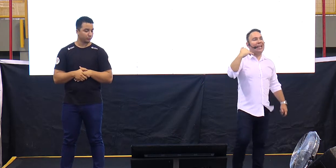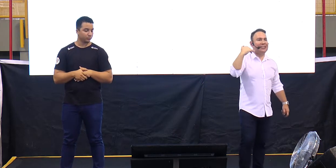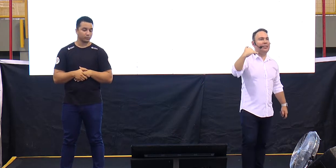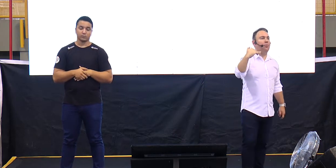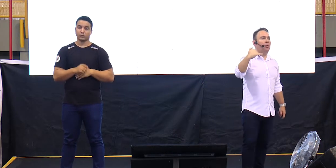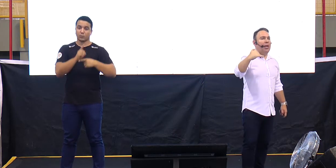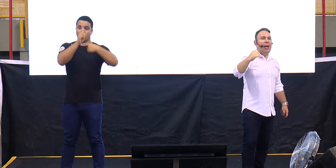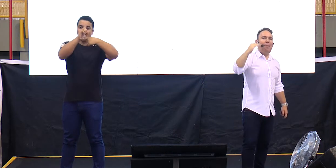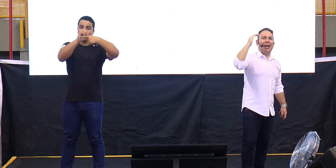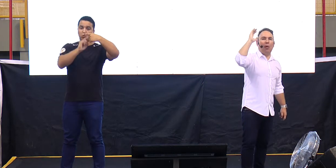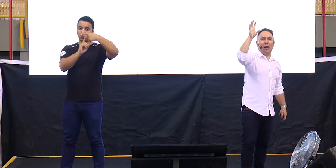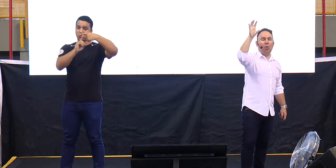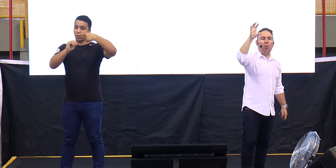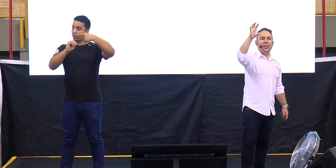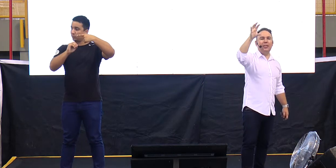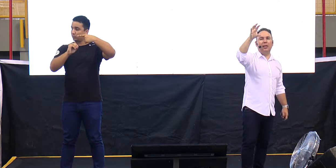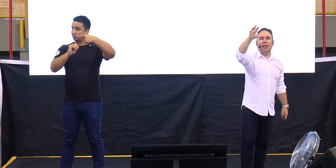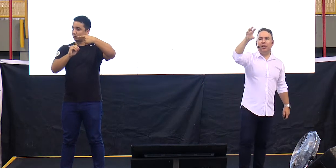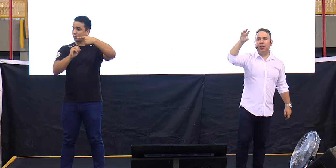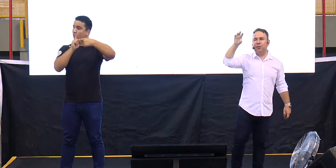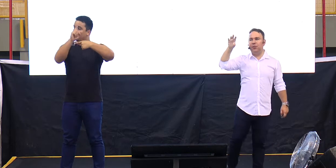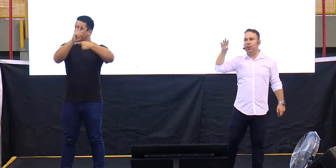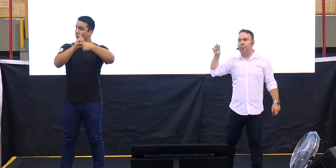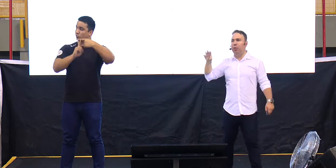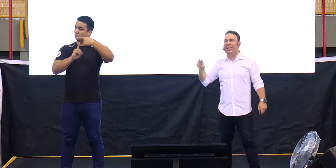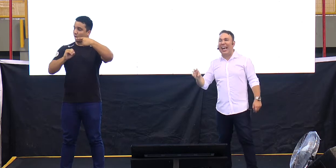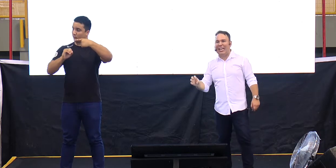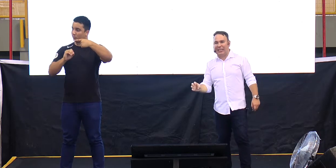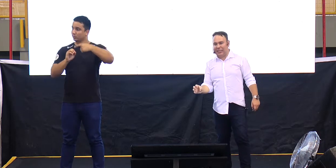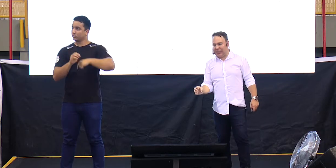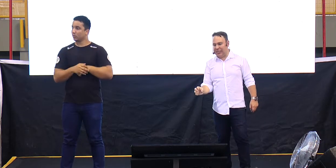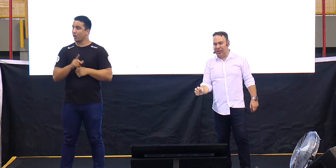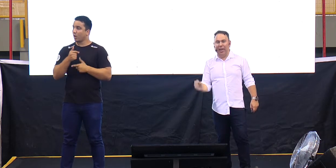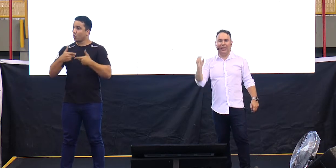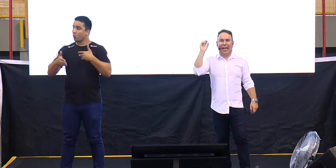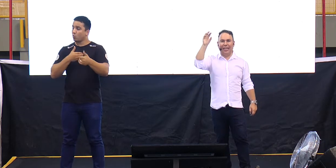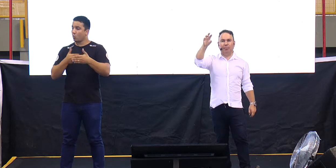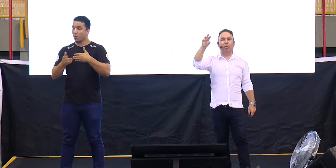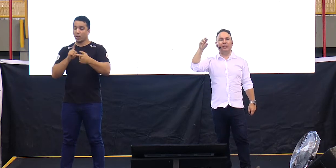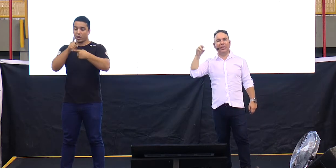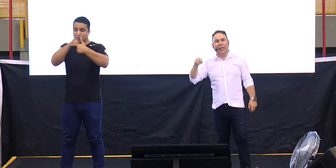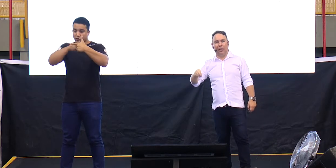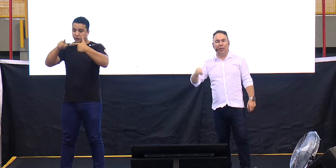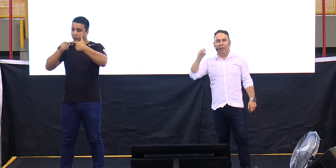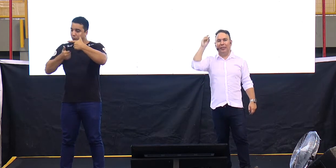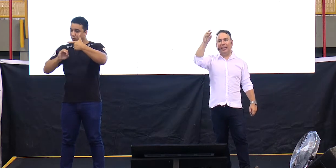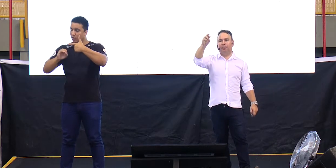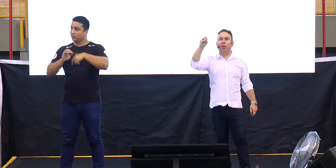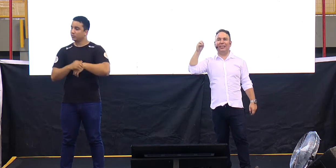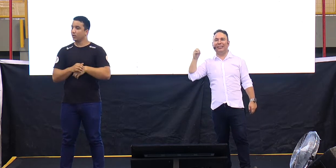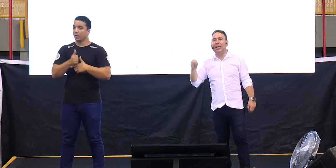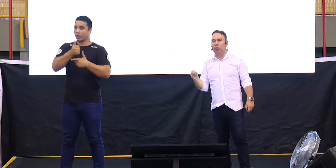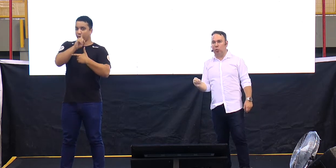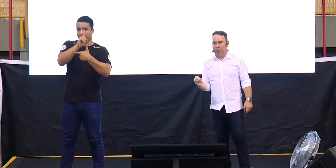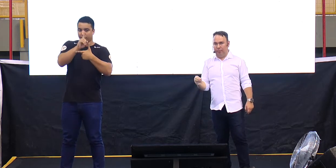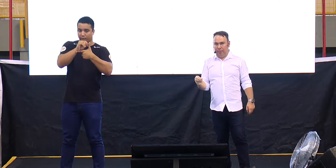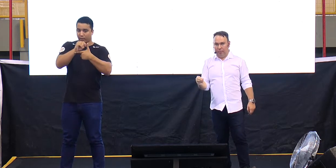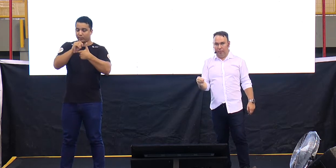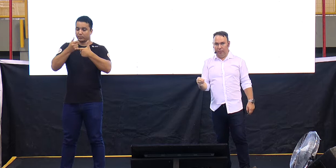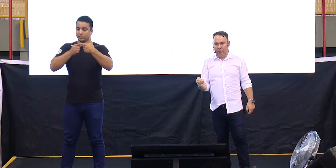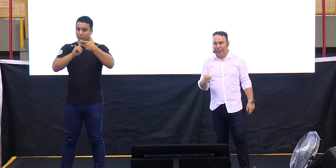Então, um décimo é pegar uma coisa e dividir por 10. É 10 por 100.